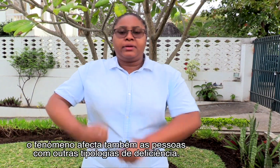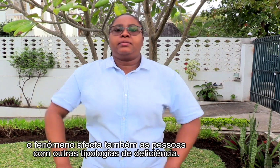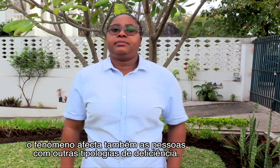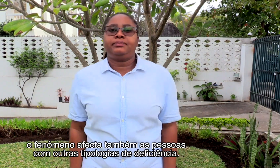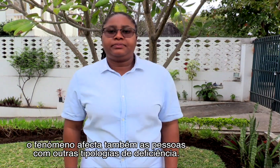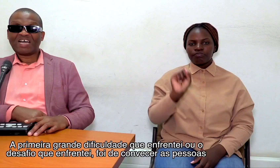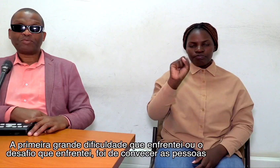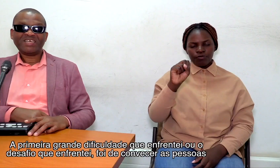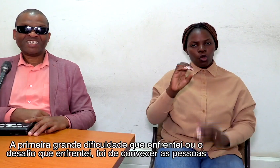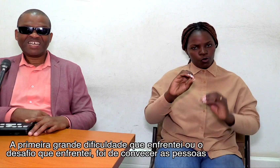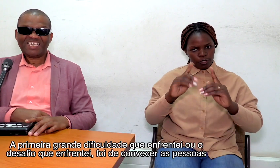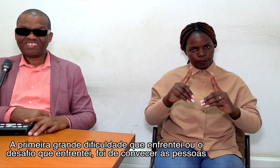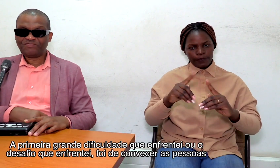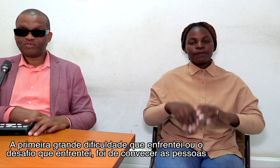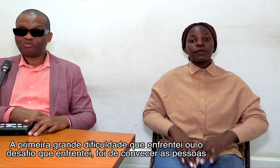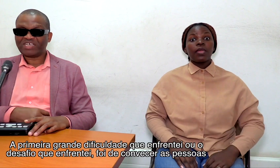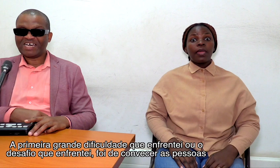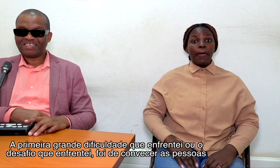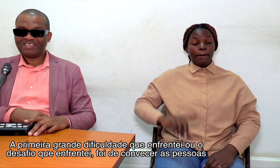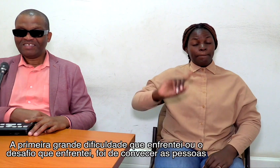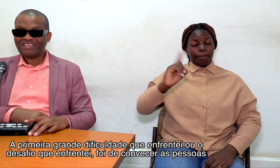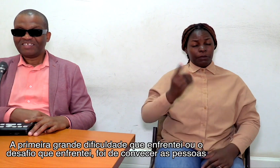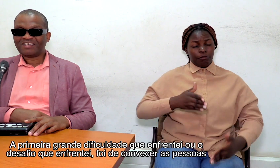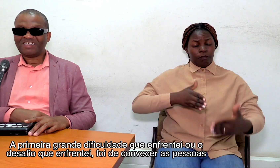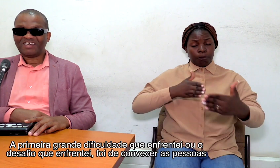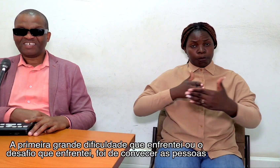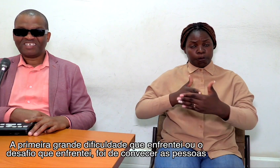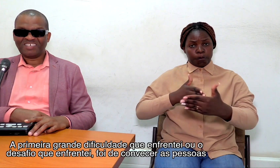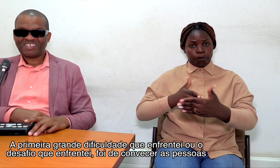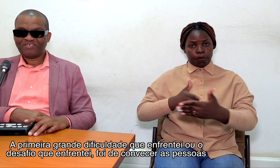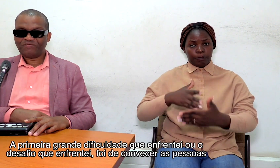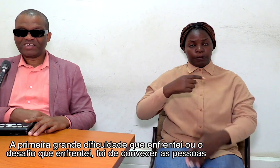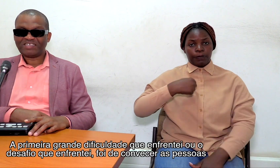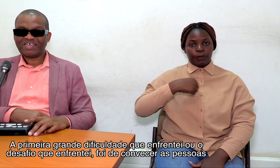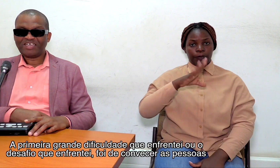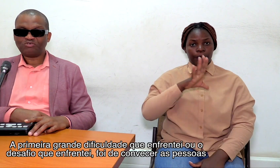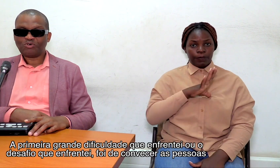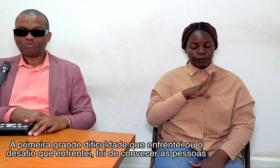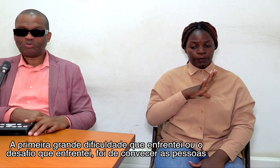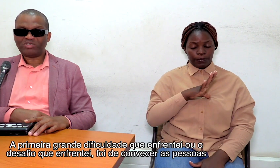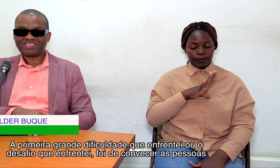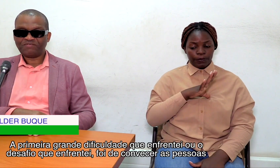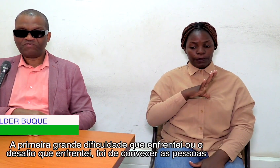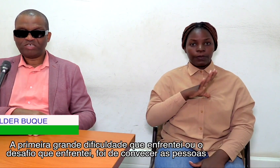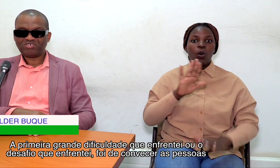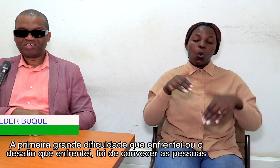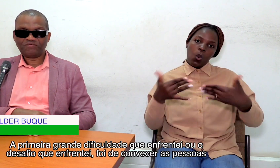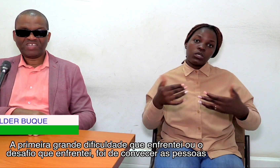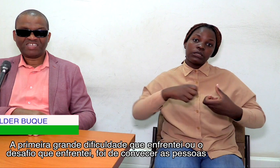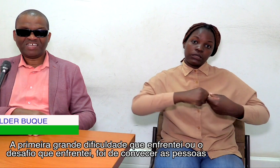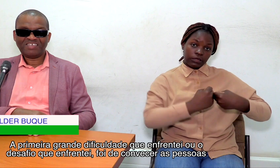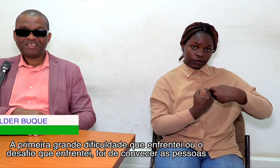de deficiência. A primeira grande dificuldade que enfrentei, ou o desafio